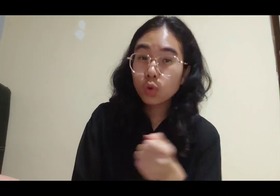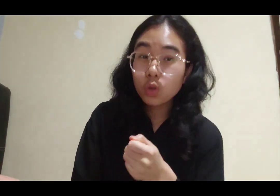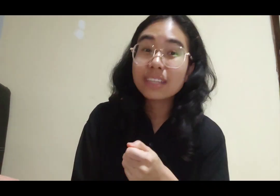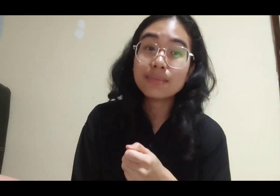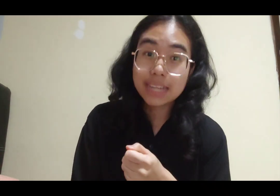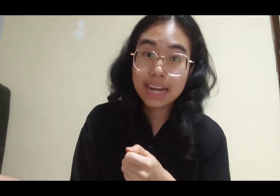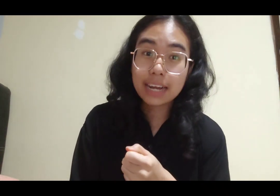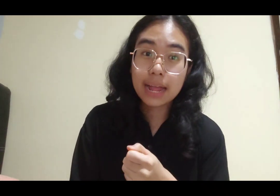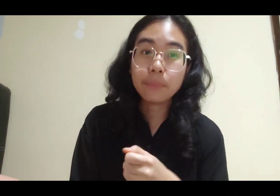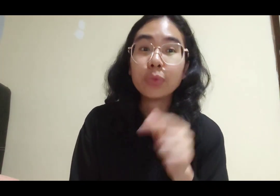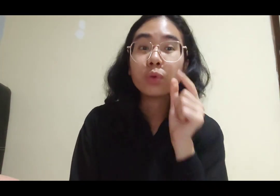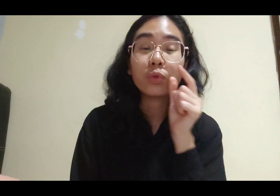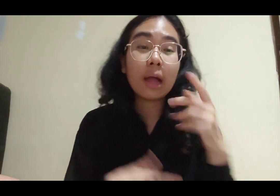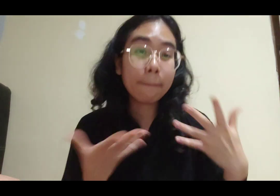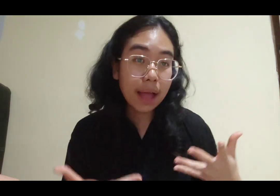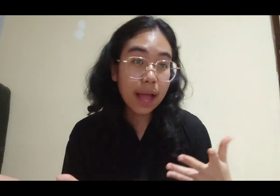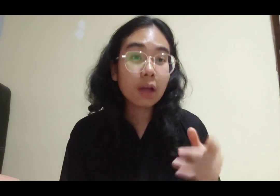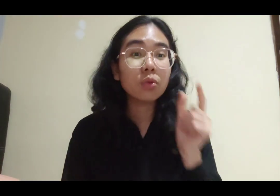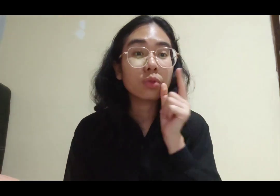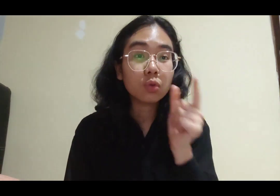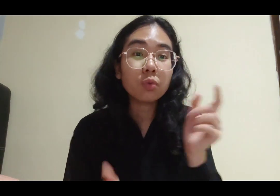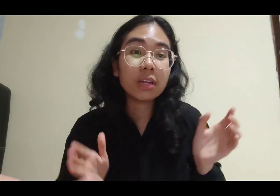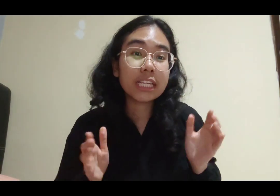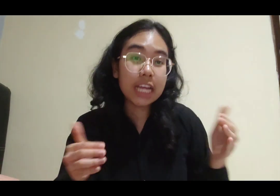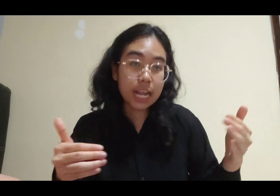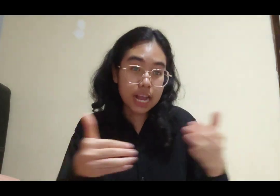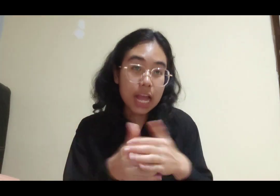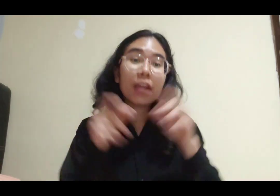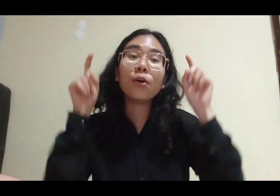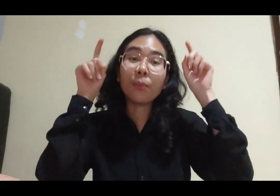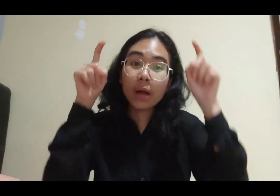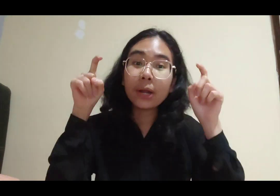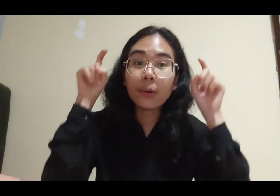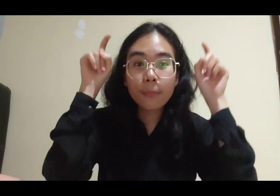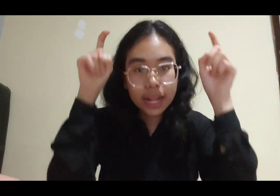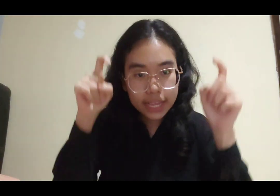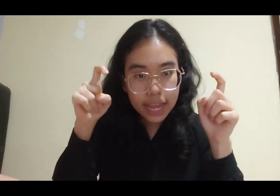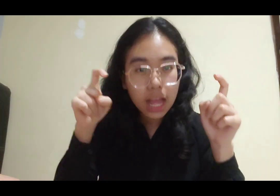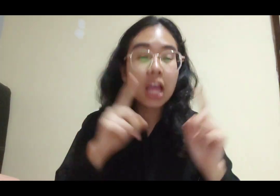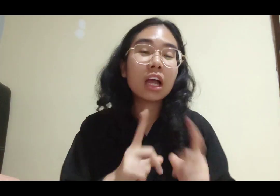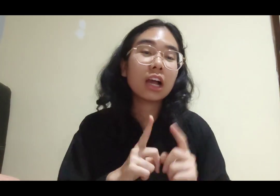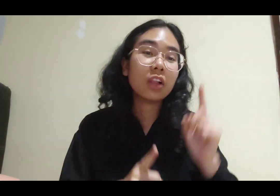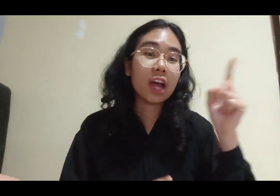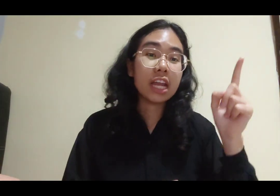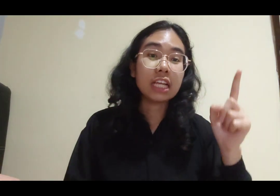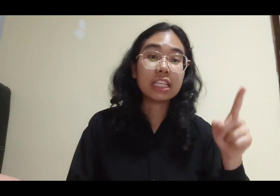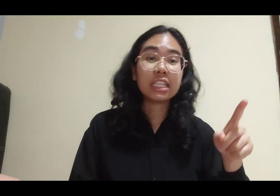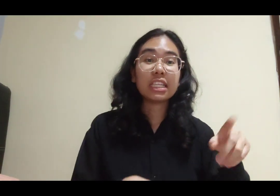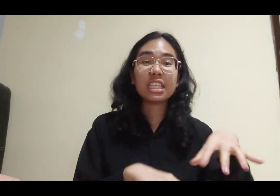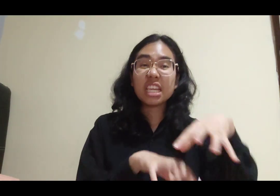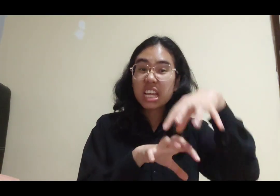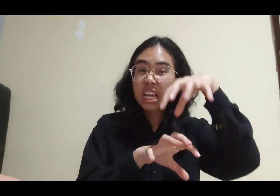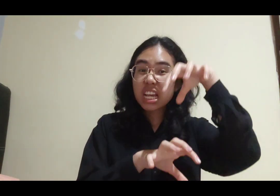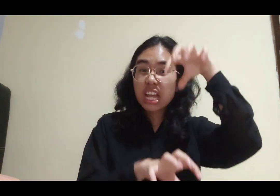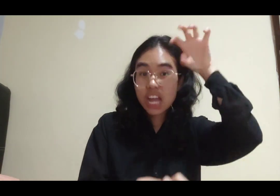memukul sebenarnya. Untuk apa? Untuk menjaga domba-dombanya. Kalau ada